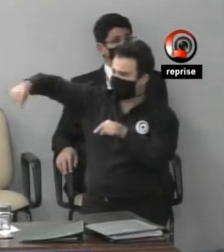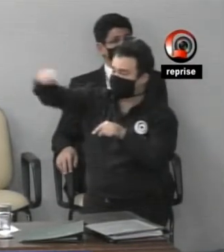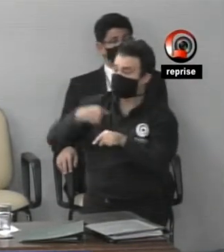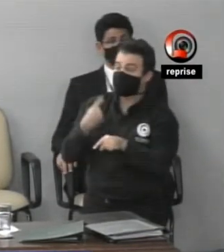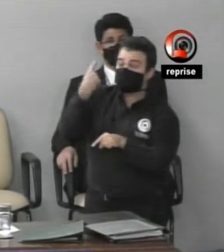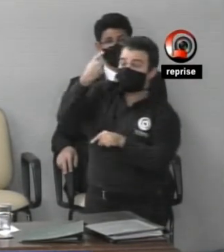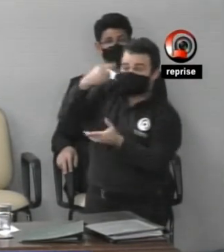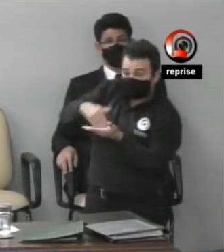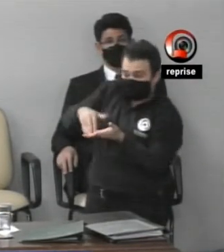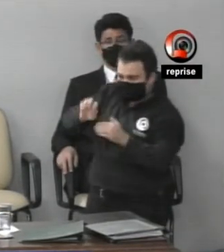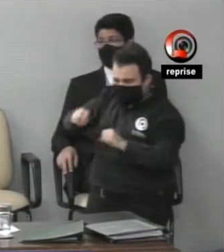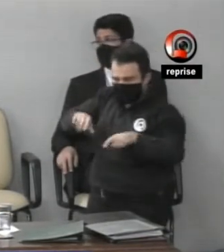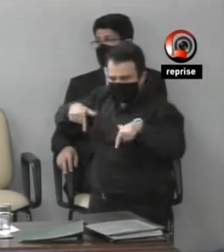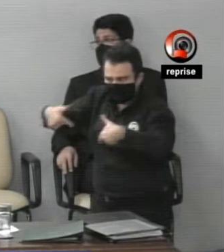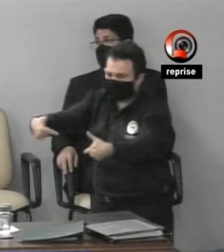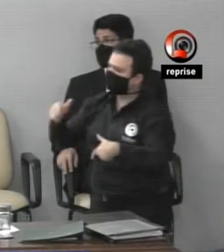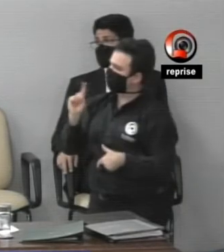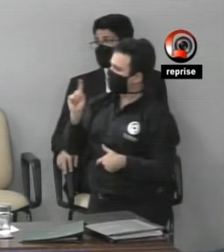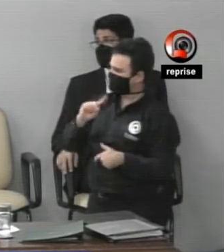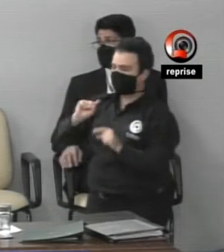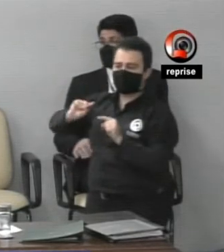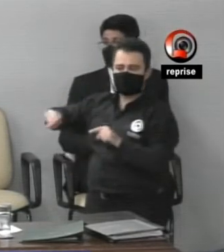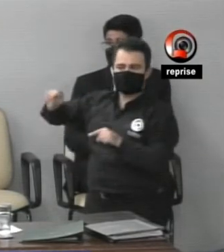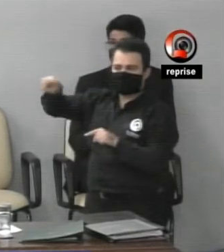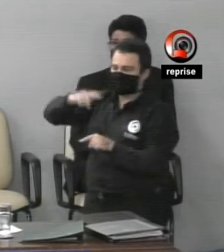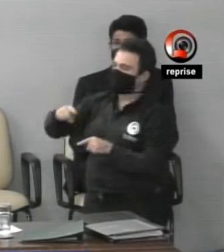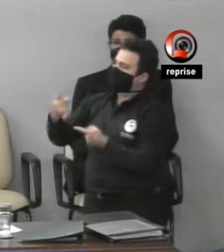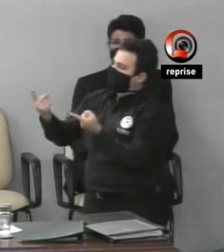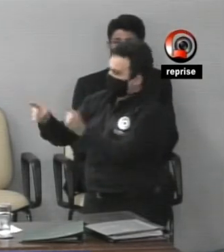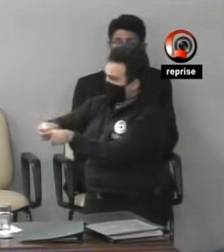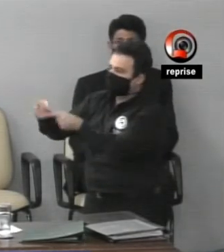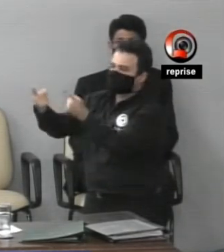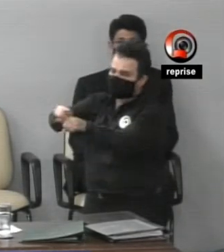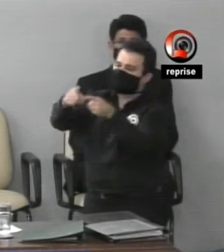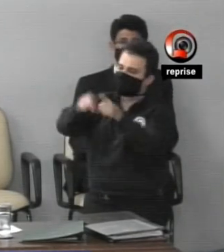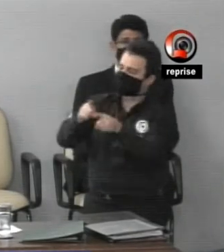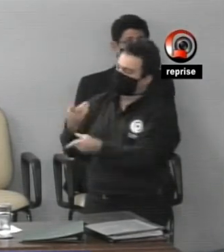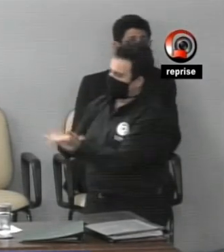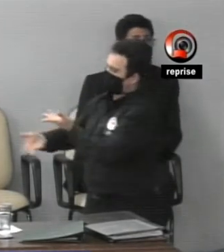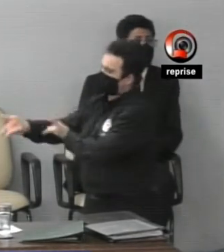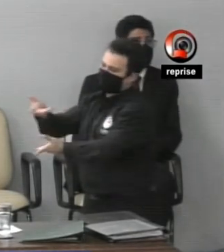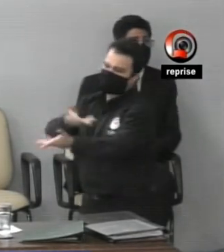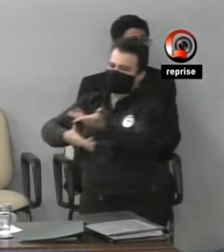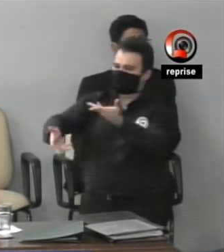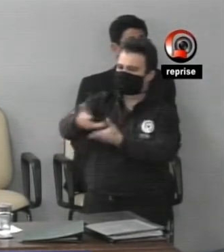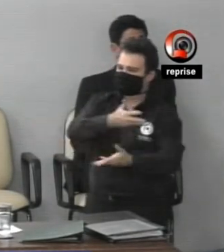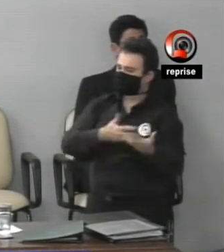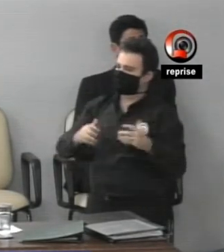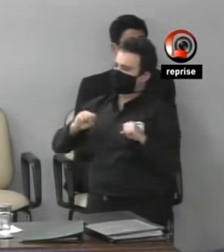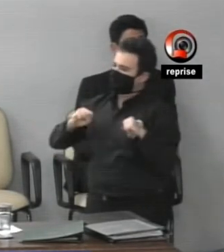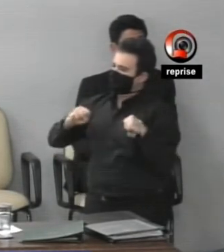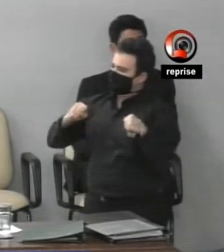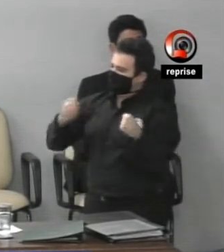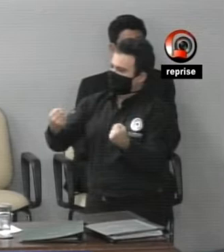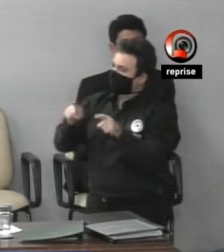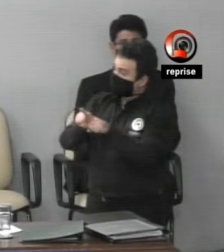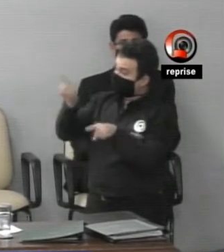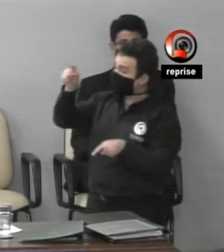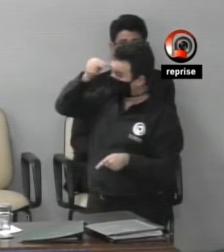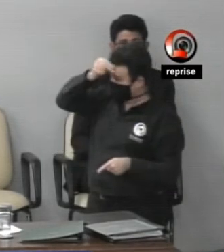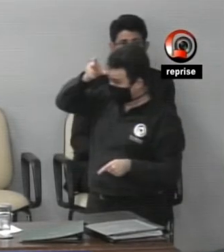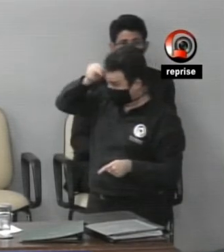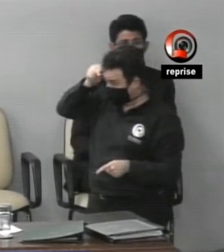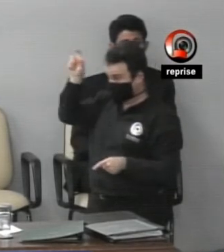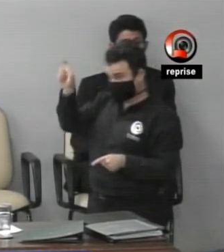de Educação, muito bem coordenado, e com todo o impulso do nosso prefeito Edinho Araújo,